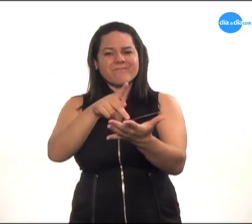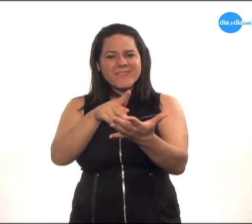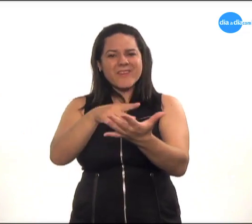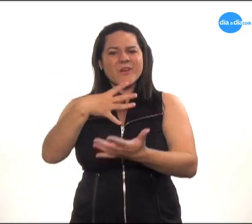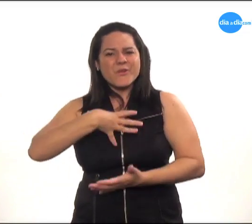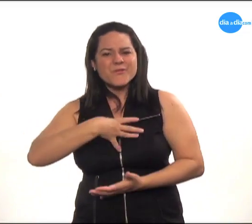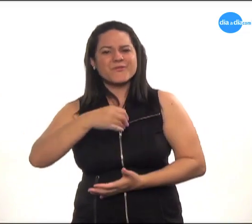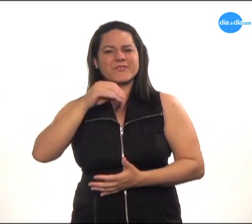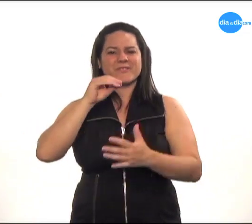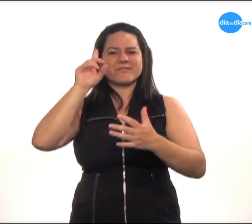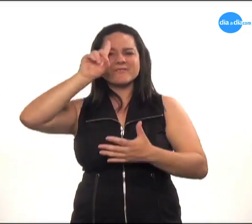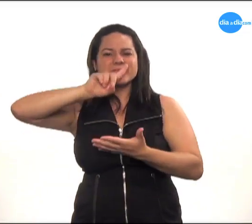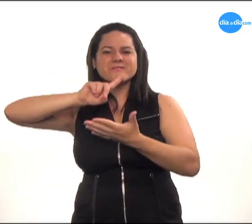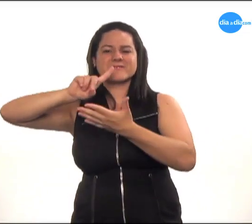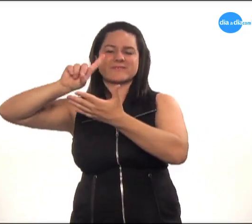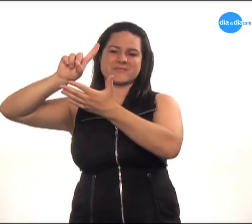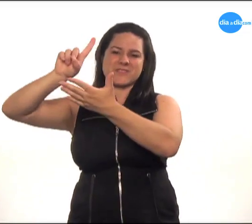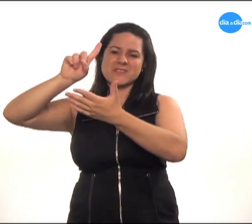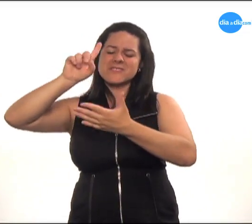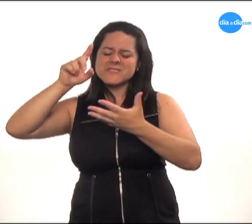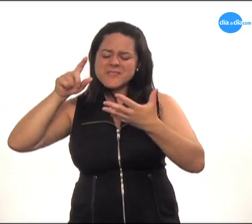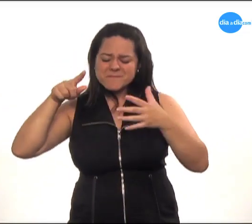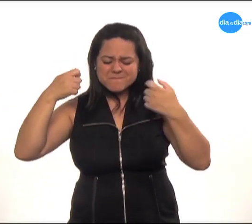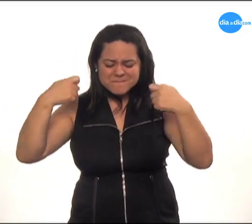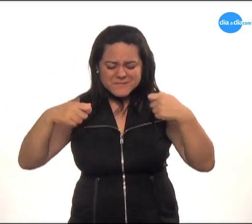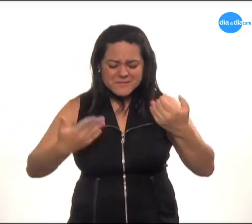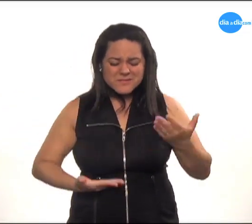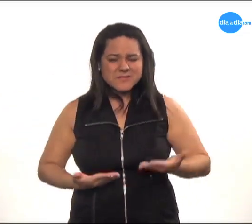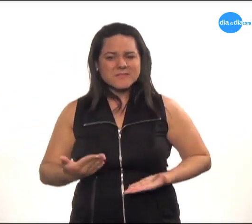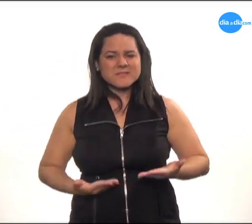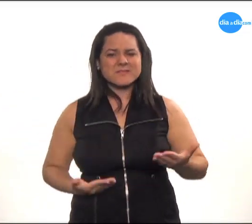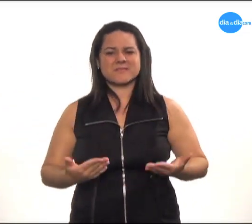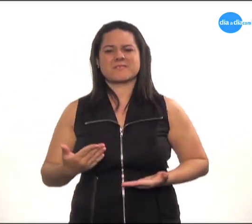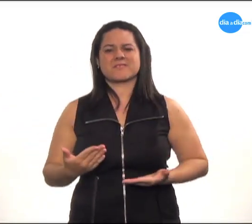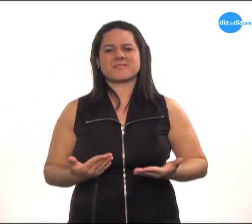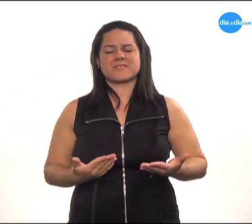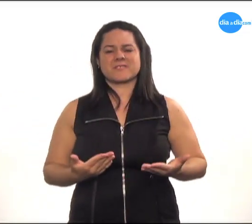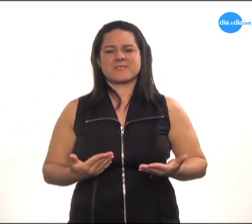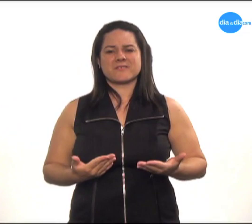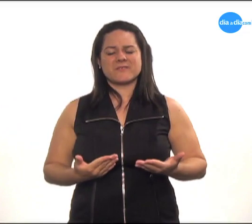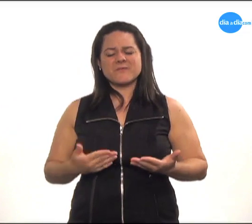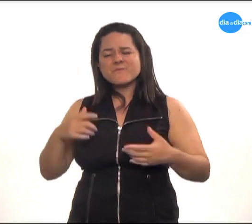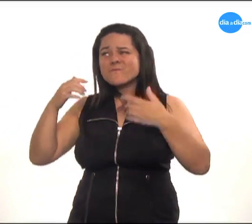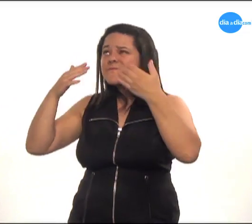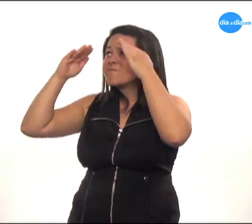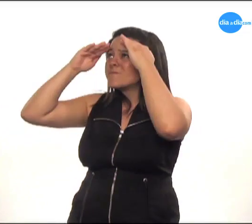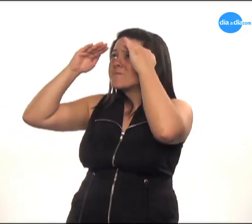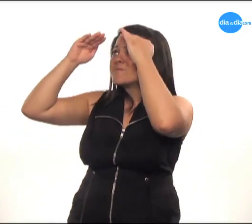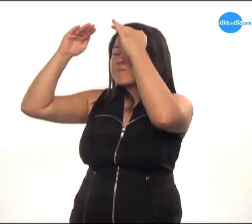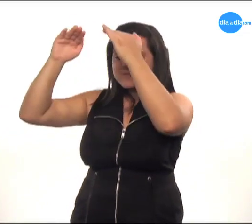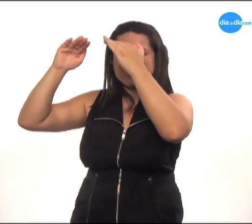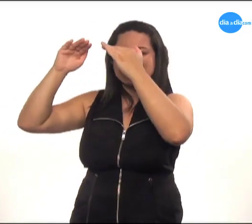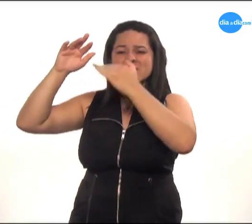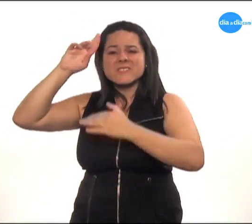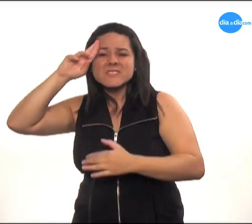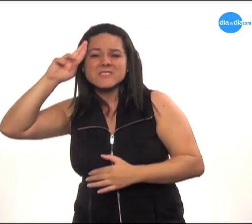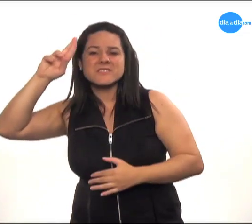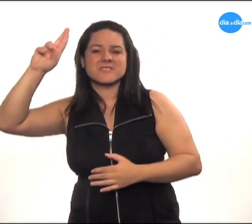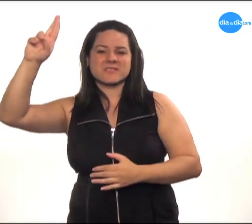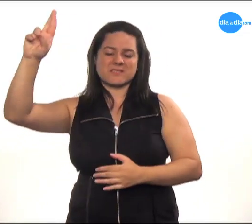Creia nele, confia nele. Ele vai ser o seu Senhor. Ele tem um propósito para você, Ele tem uma missão para você, Ele